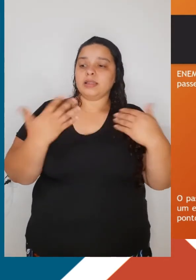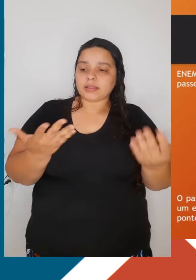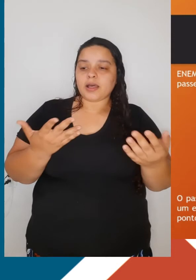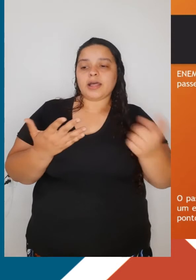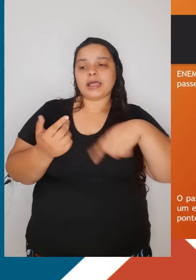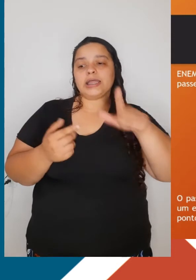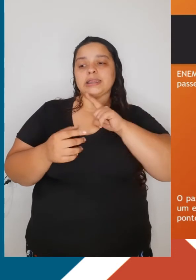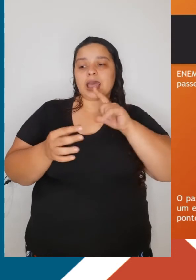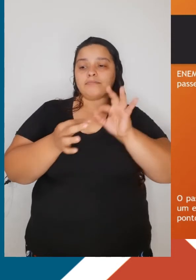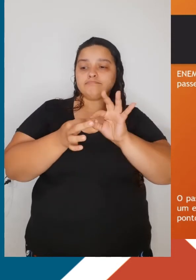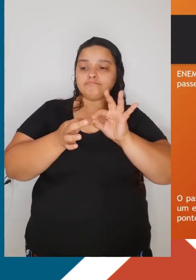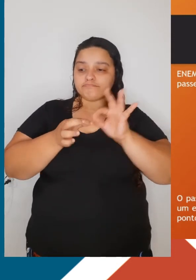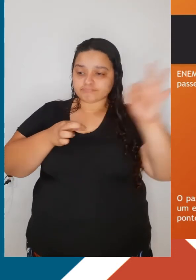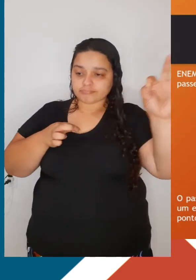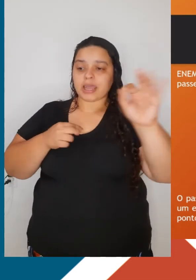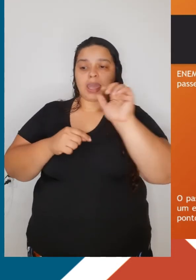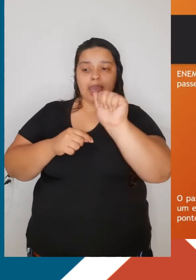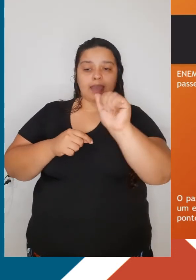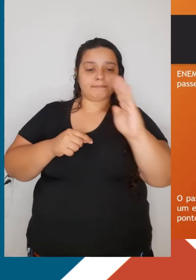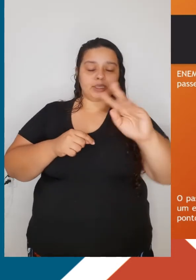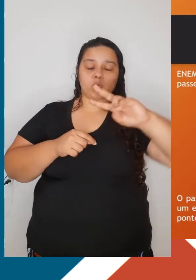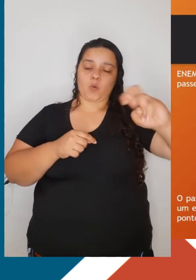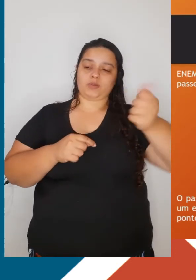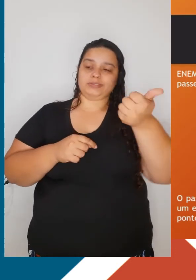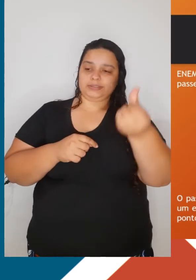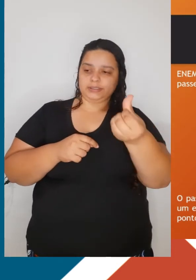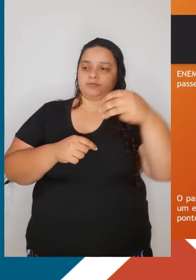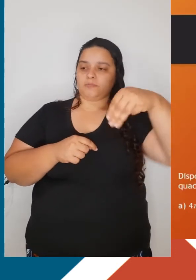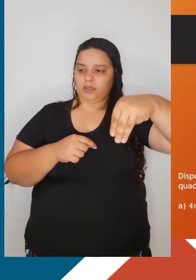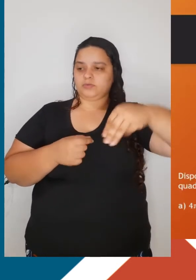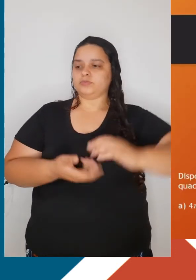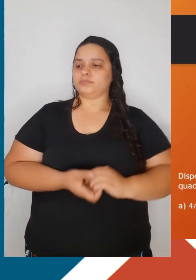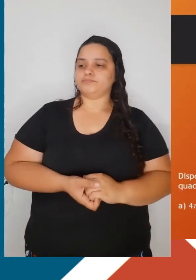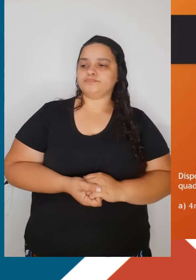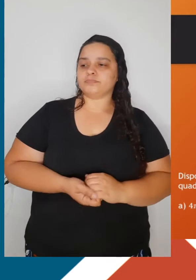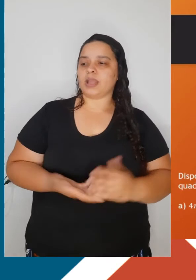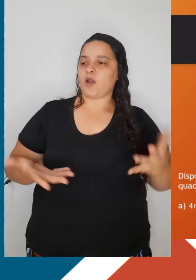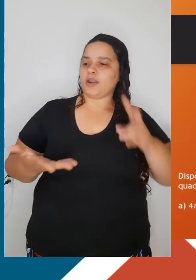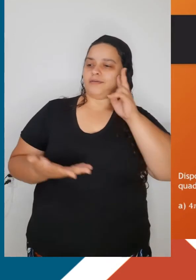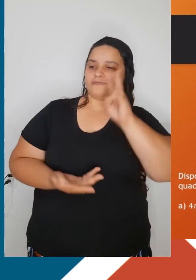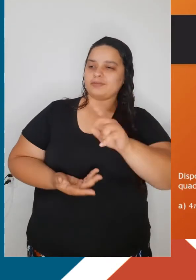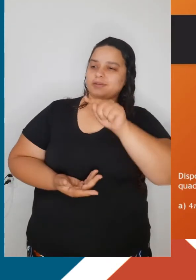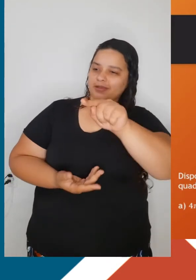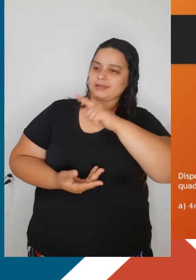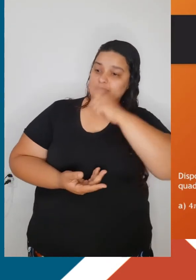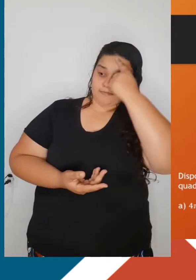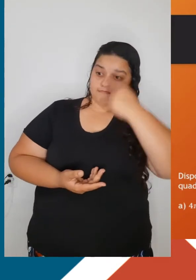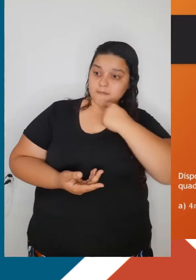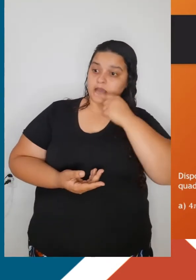isso, obteve a medida do segmento da reta AB igual a 16 metros. Então, aqui nós podemos